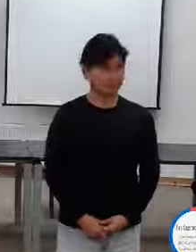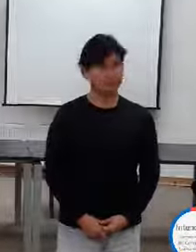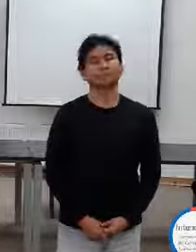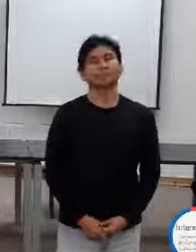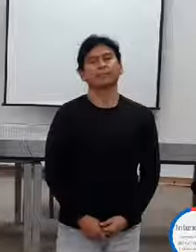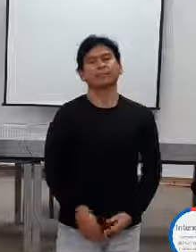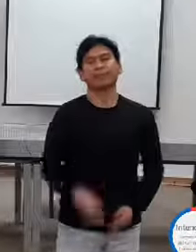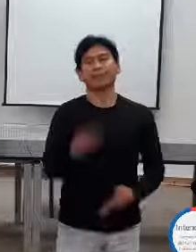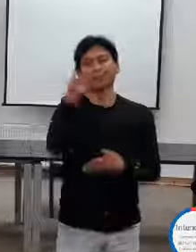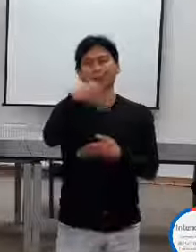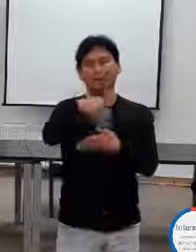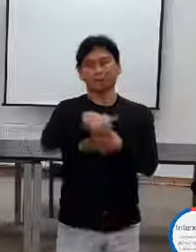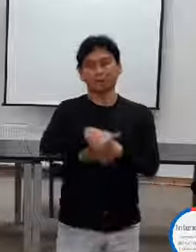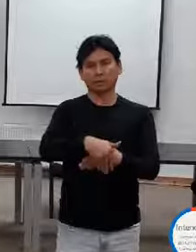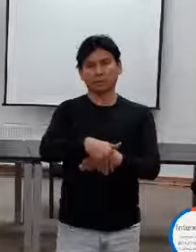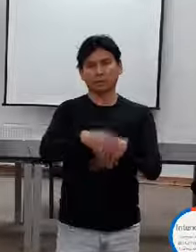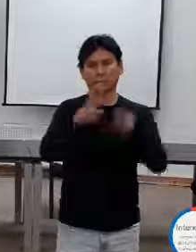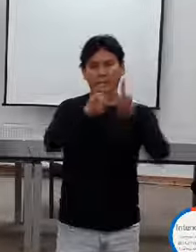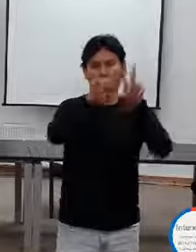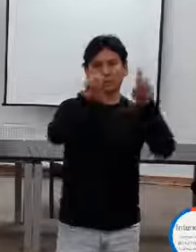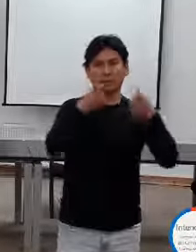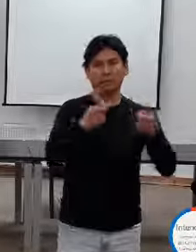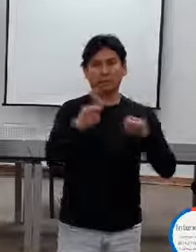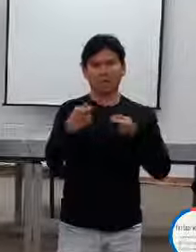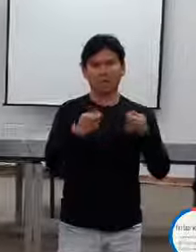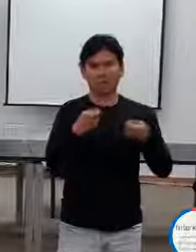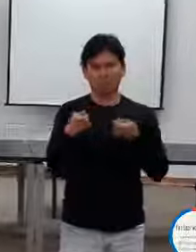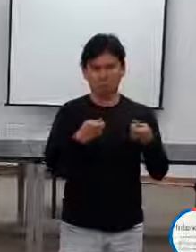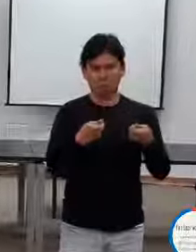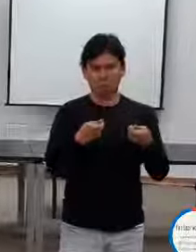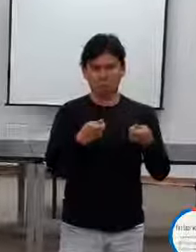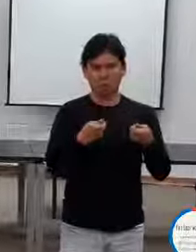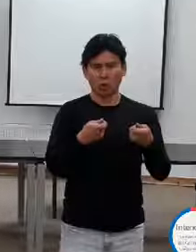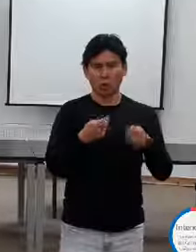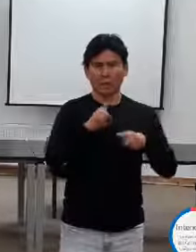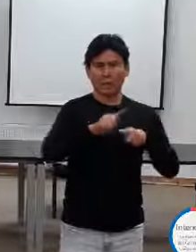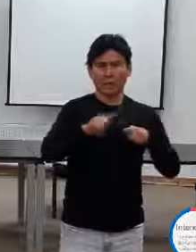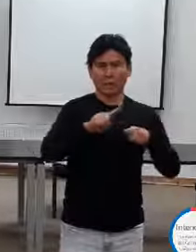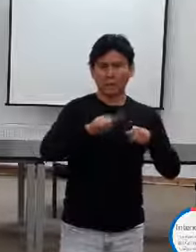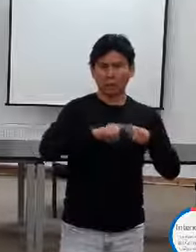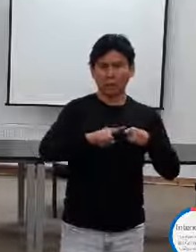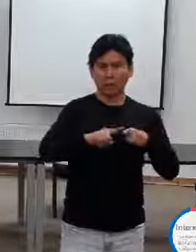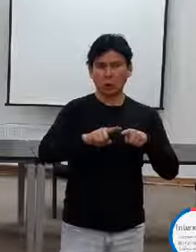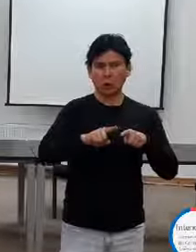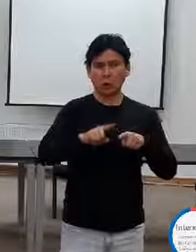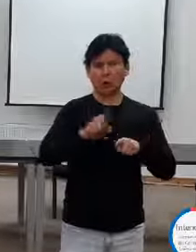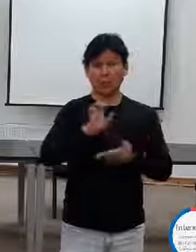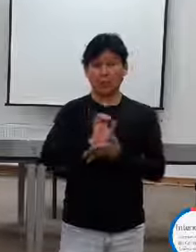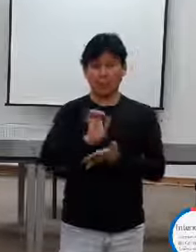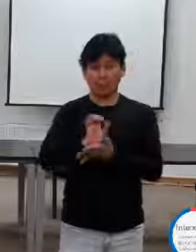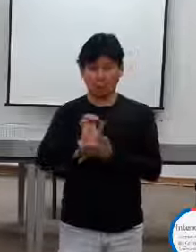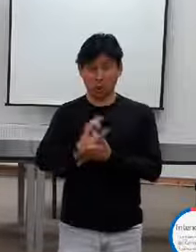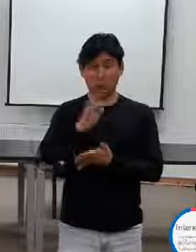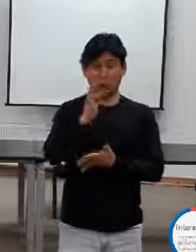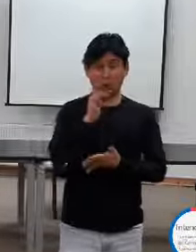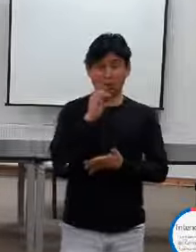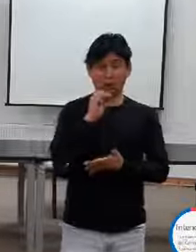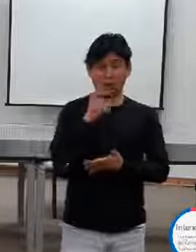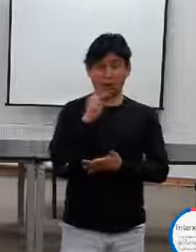hola muy buenas tardes en el ámbito económico particularmente con los créditos de adal del estado denominado FOGAPE que